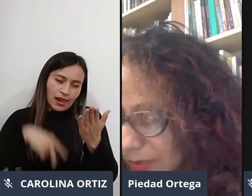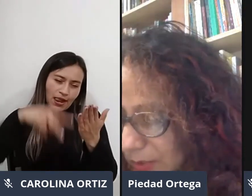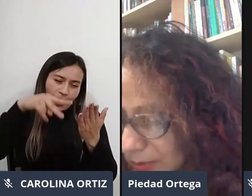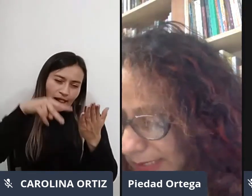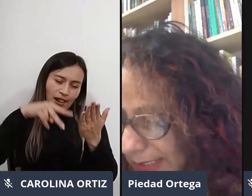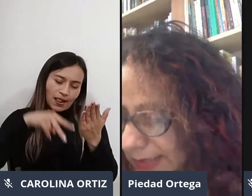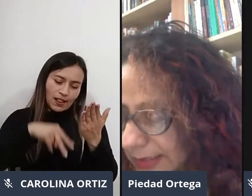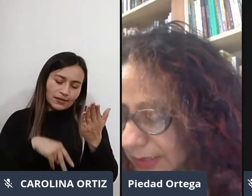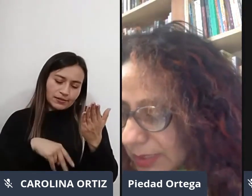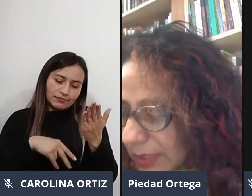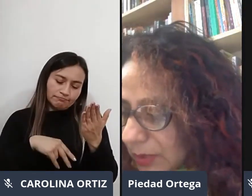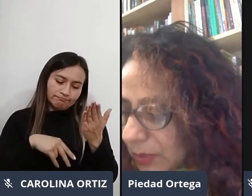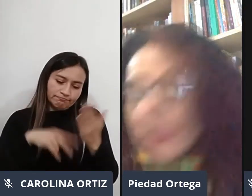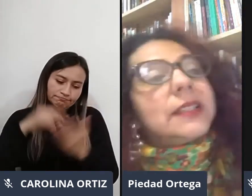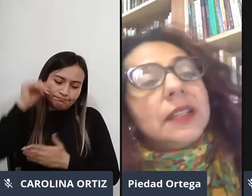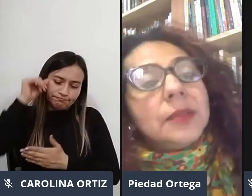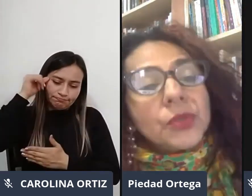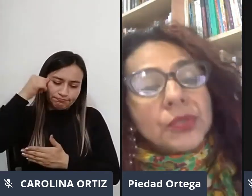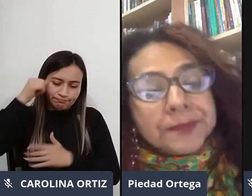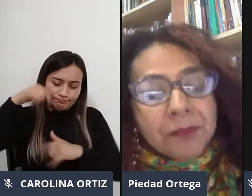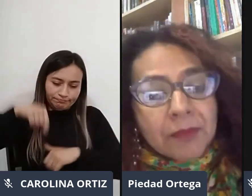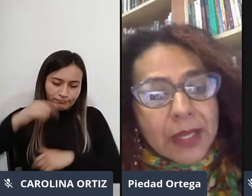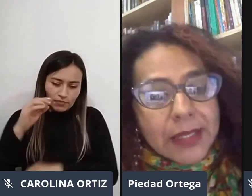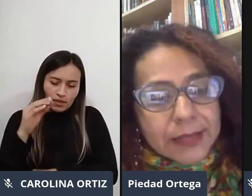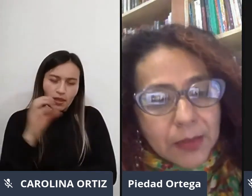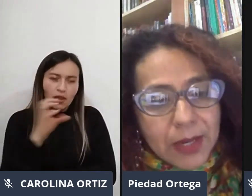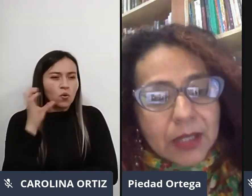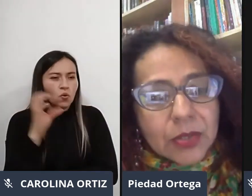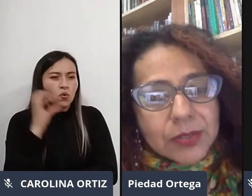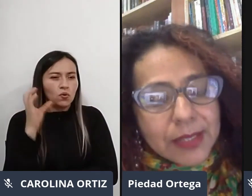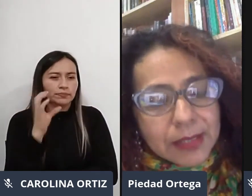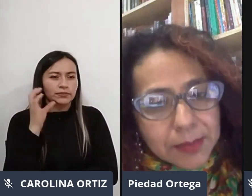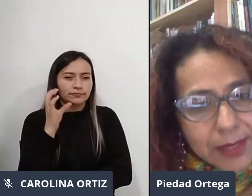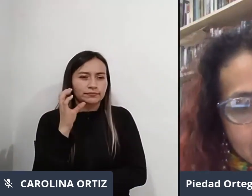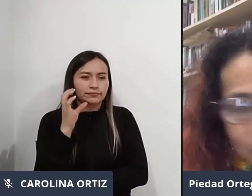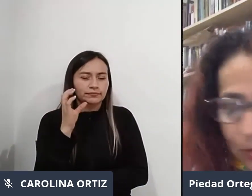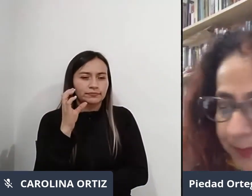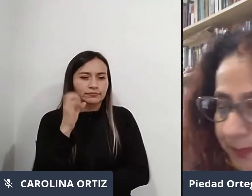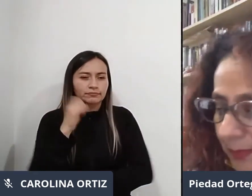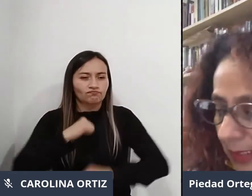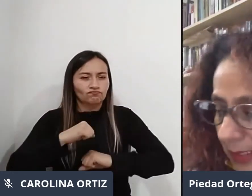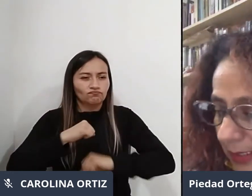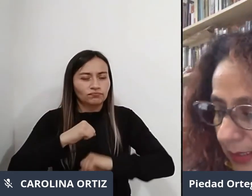intentando recordar, y creo que en Colombia tenemos el trabajo de Edgar